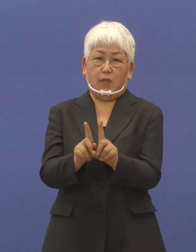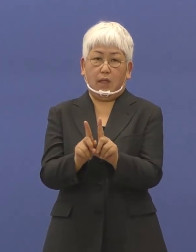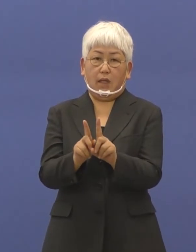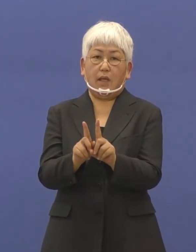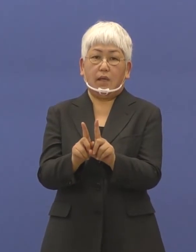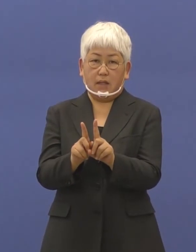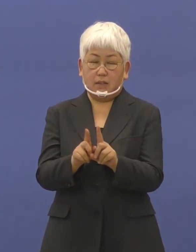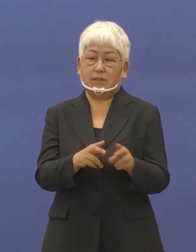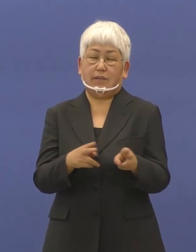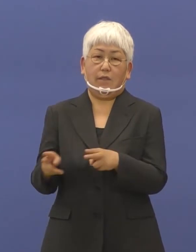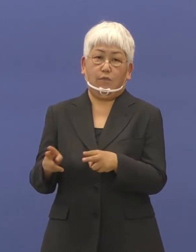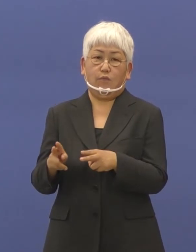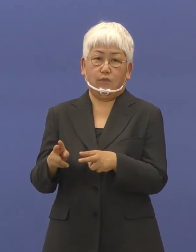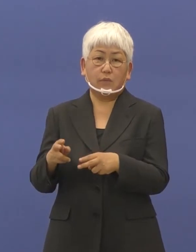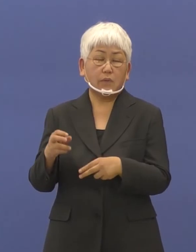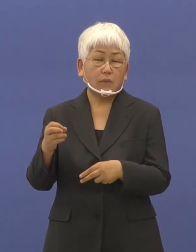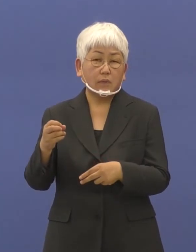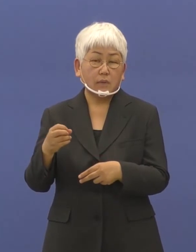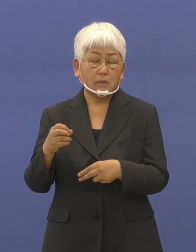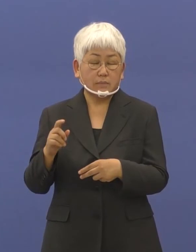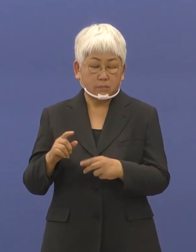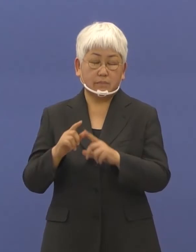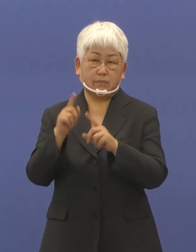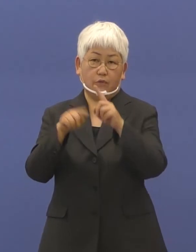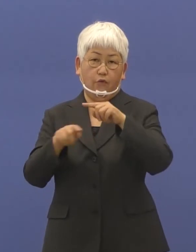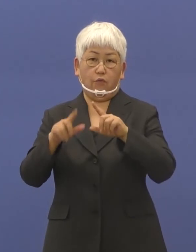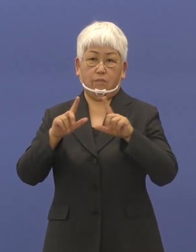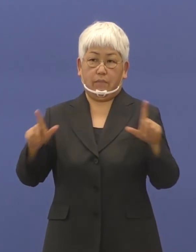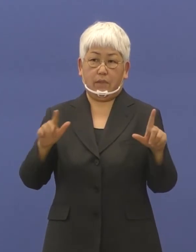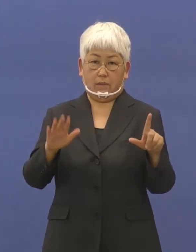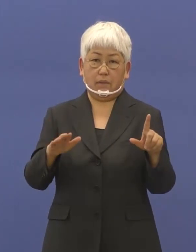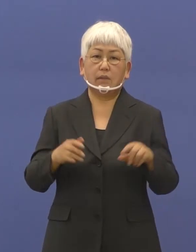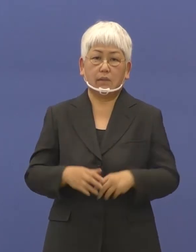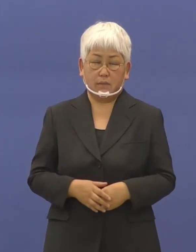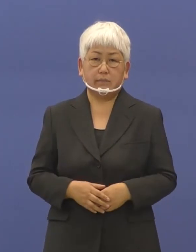遅くとも来年5月までということで公表がありましたけれども、こ